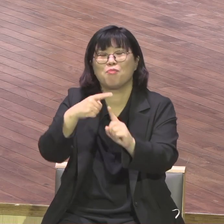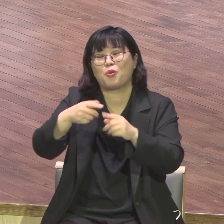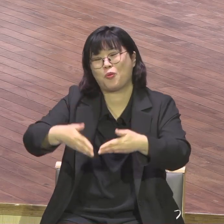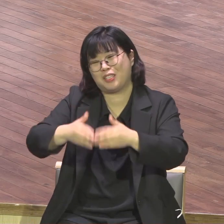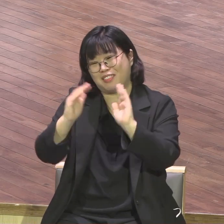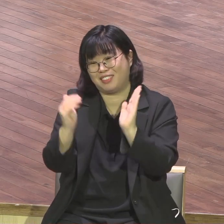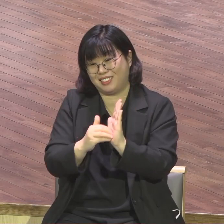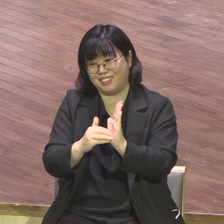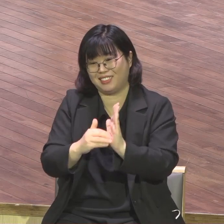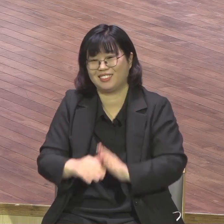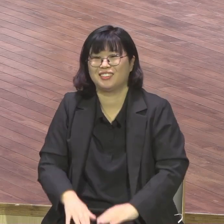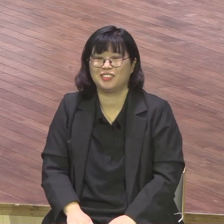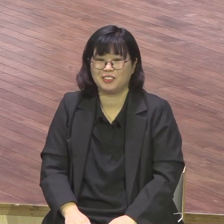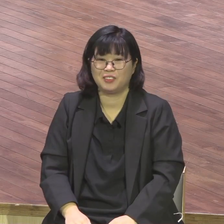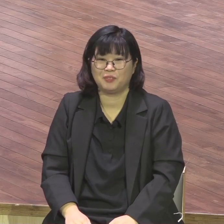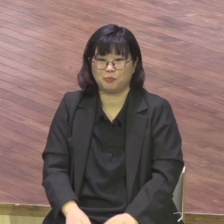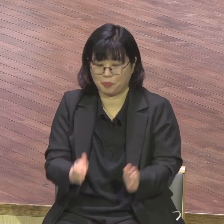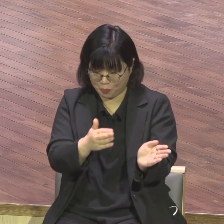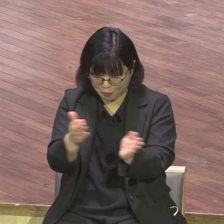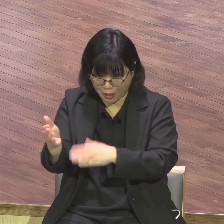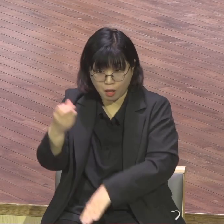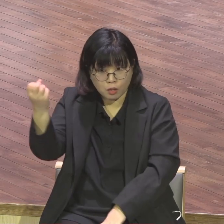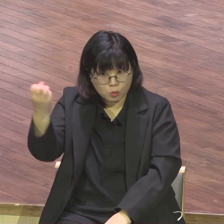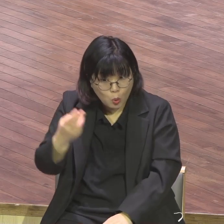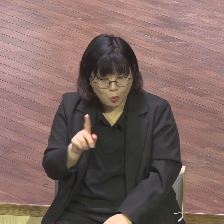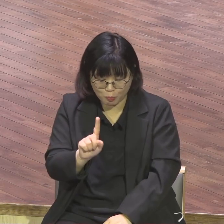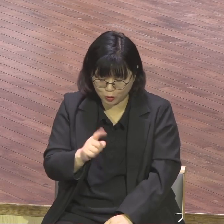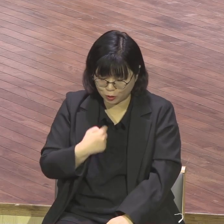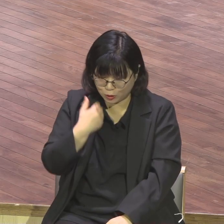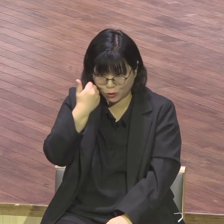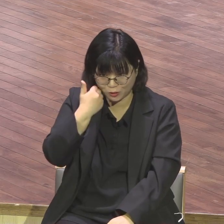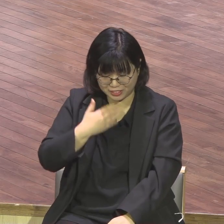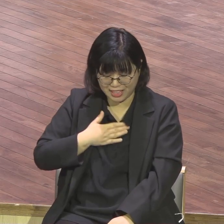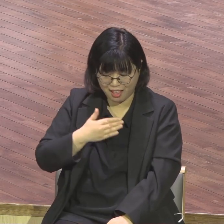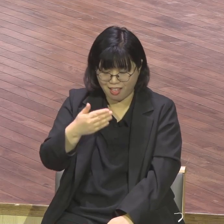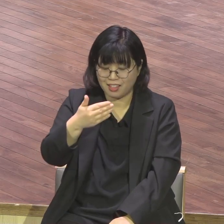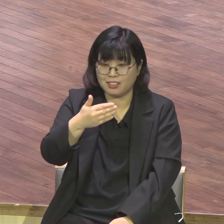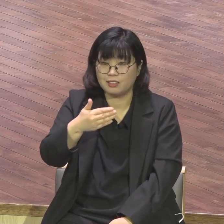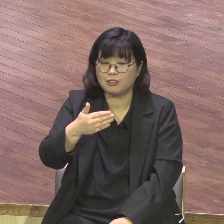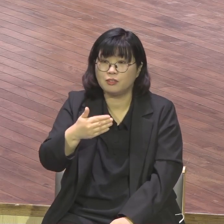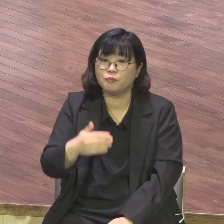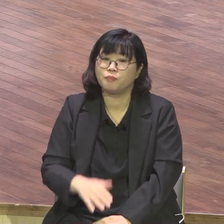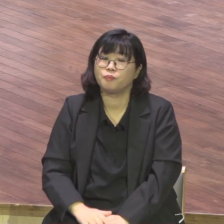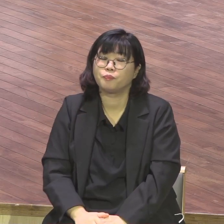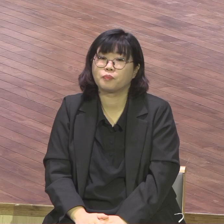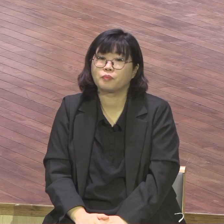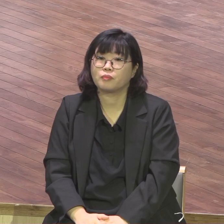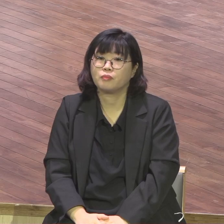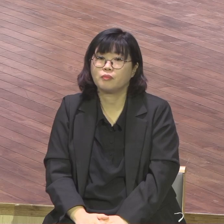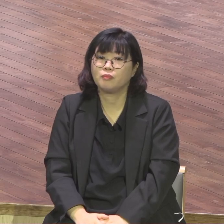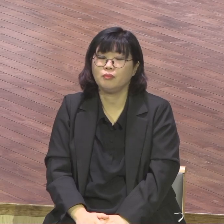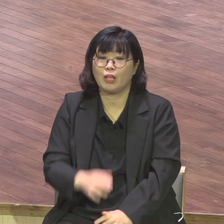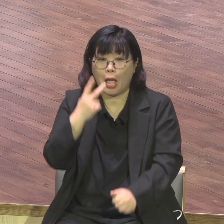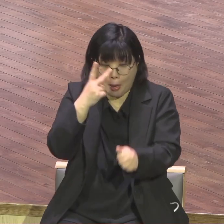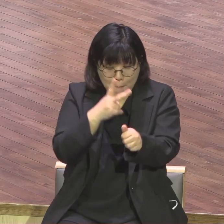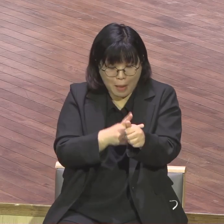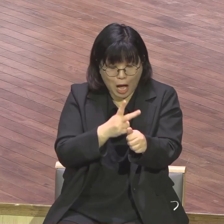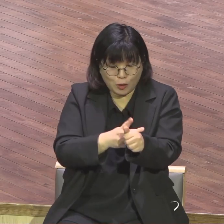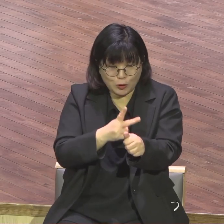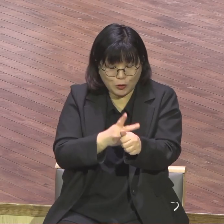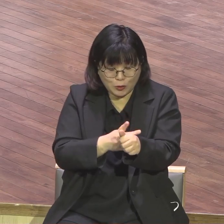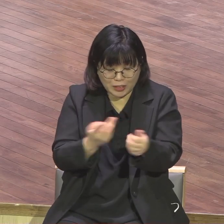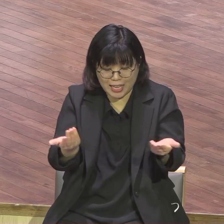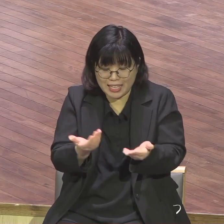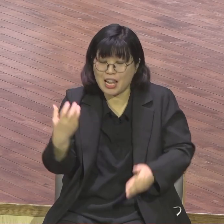시장에서 만나 가지고 시장에서 이 건축하잖아요. 천막 치는 거 이 만나 가지고 복음을 전하다 보니까 이